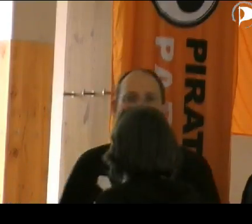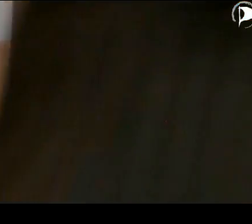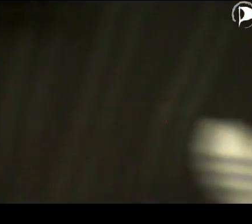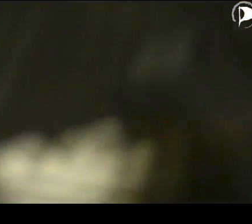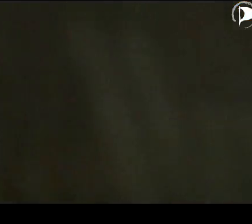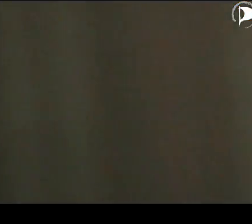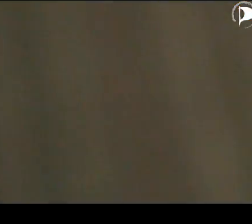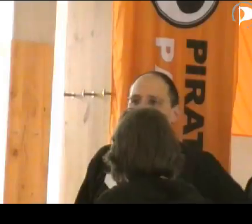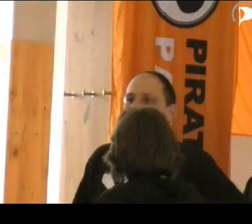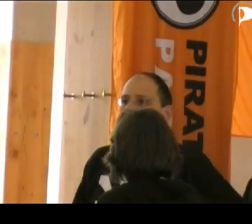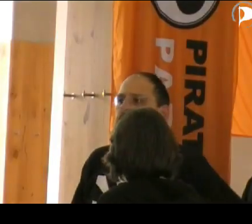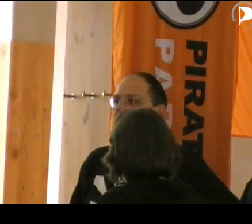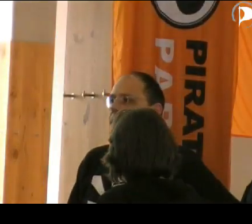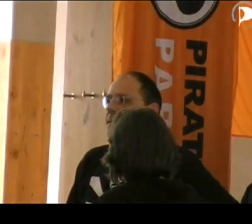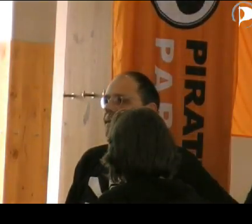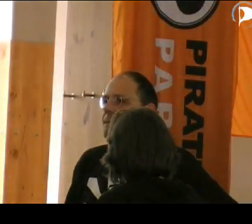mit